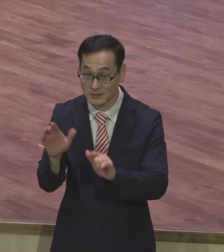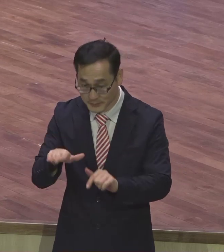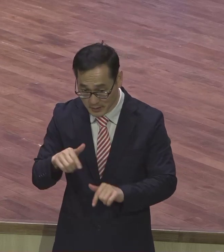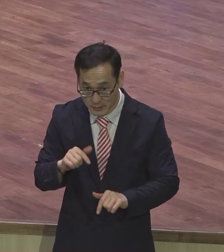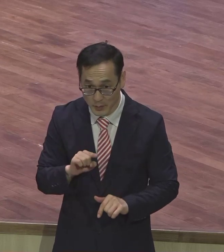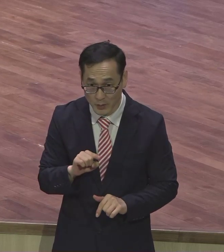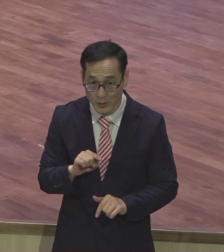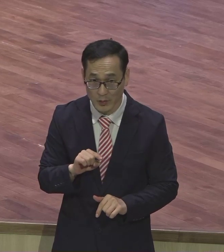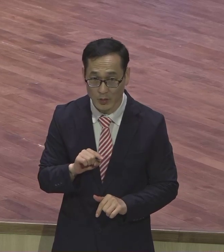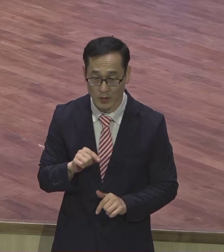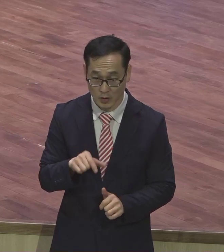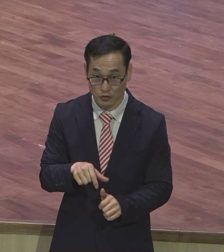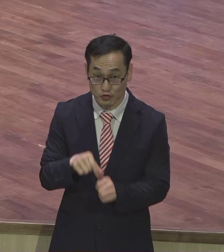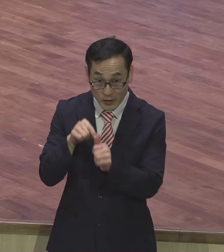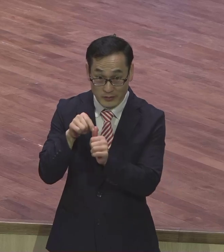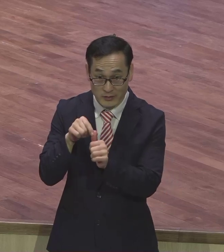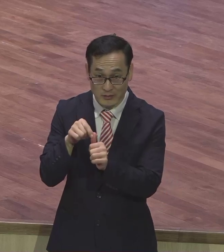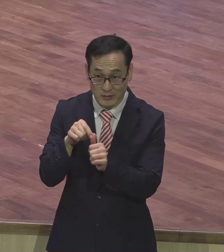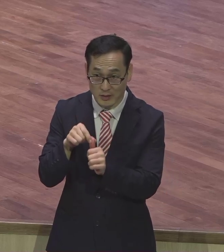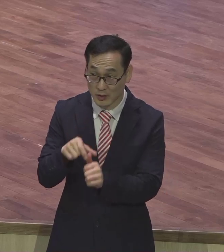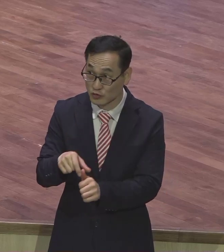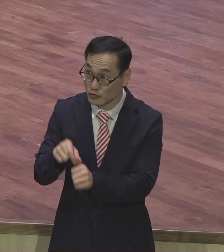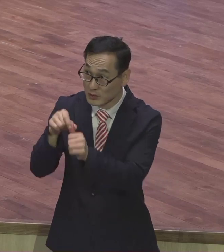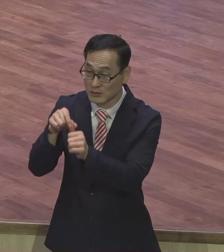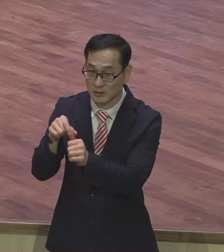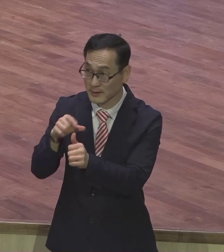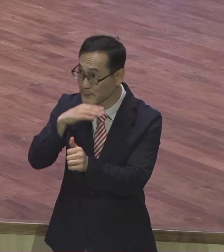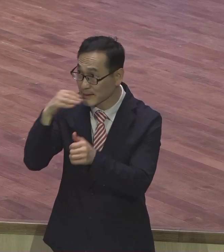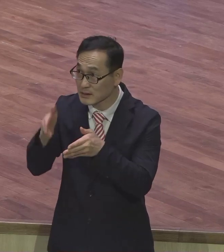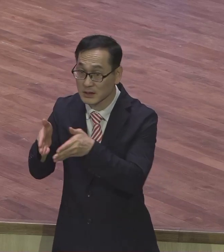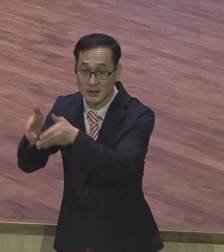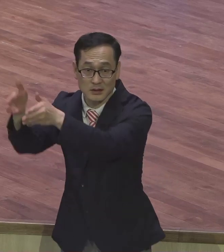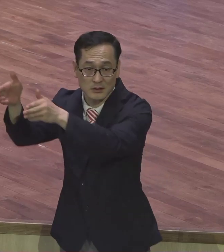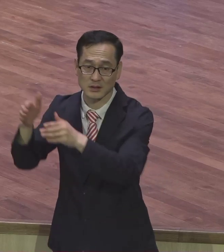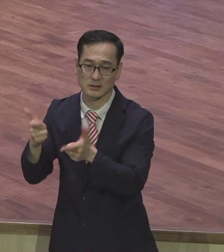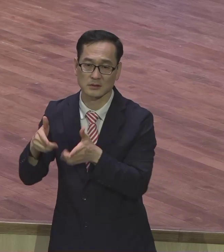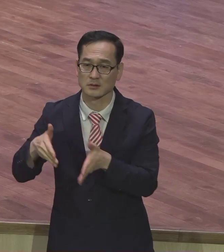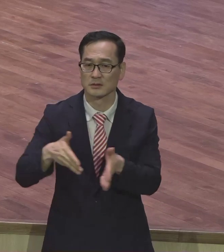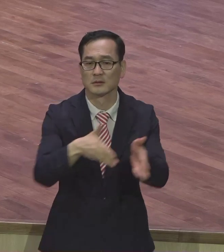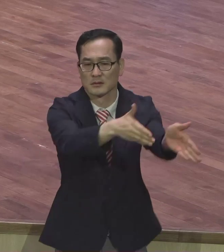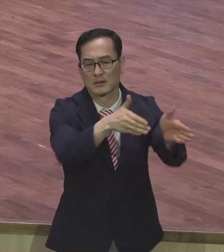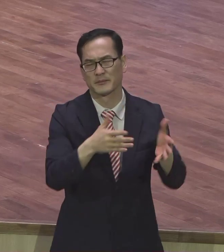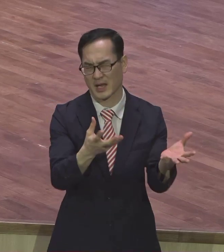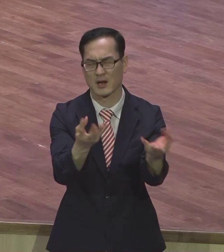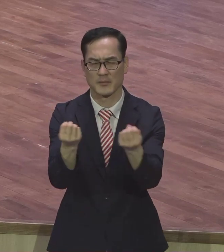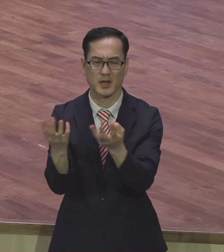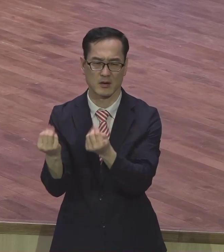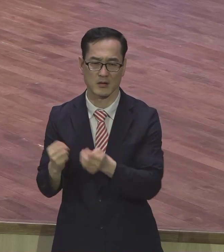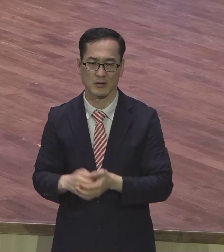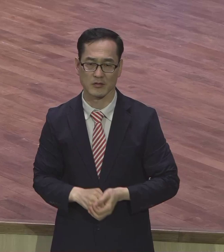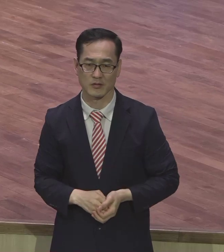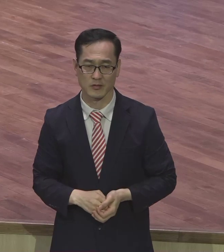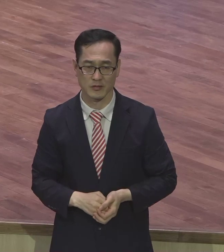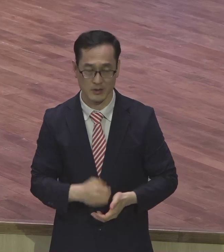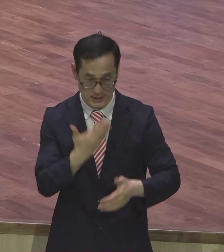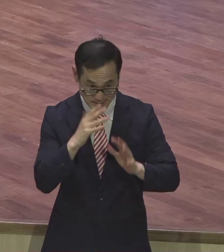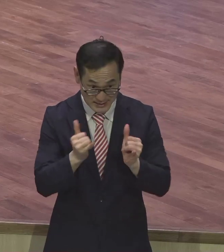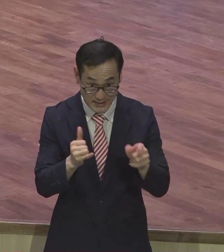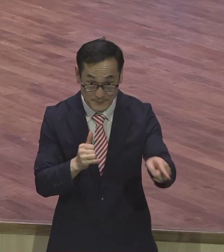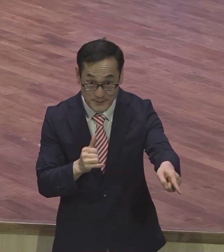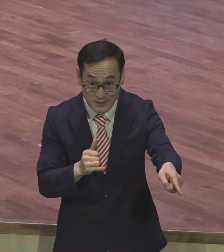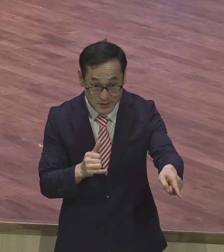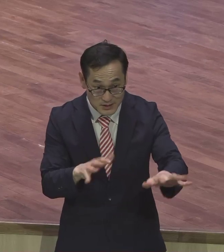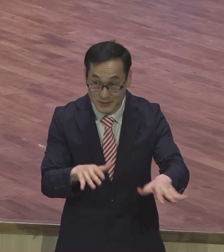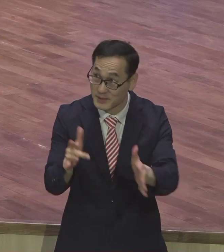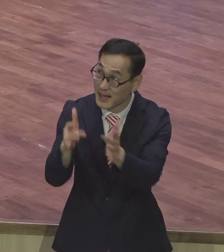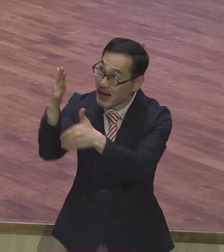잘못된 열심이에요 잘못된 열심 지금 자기 동족들이 그대로 자기가 하고 있는 모습을